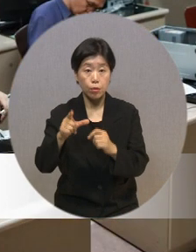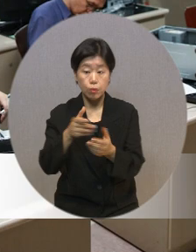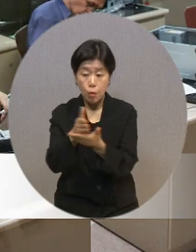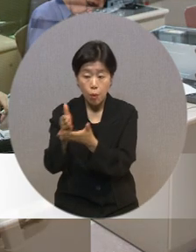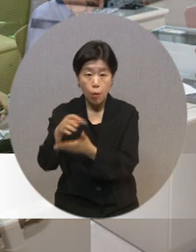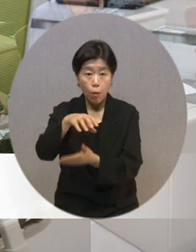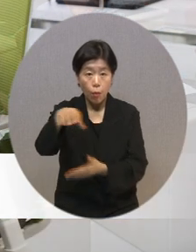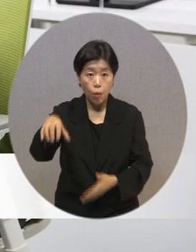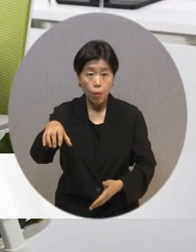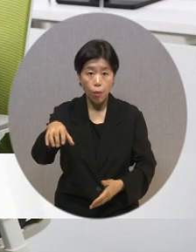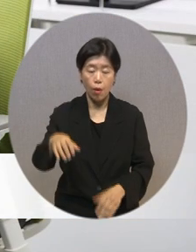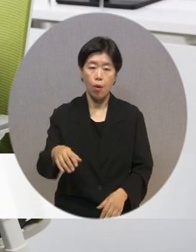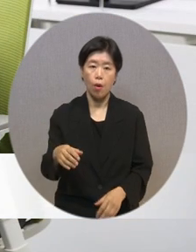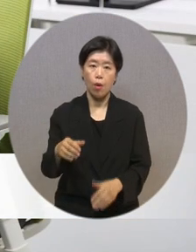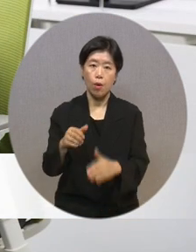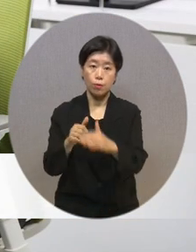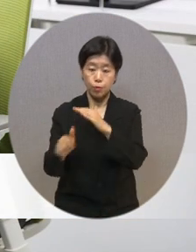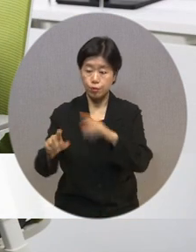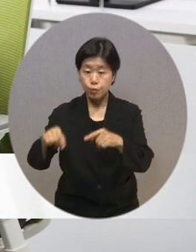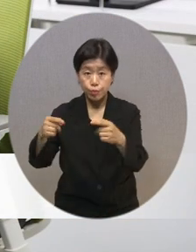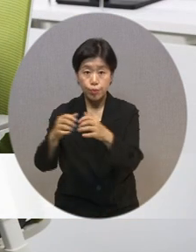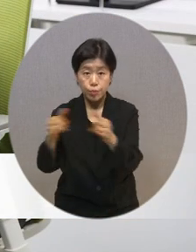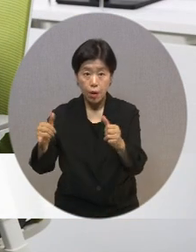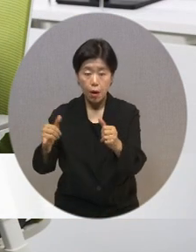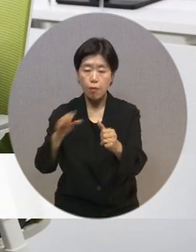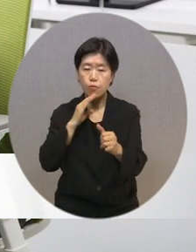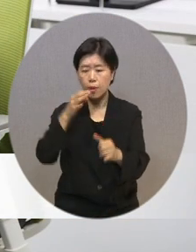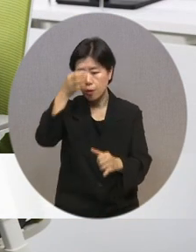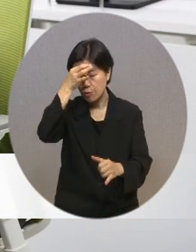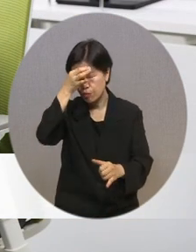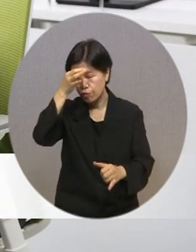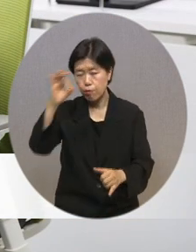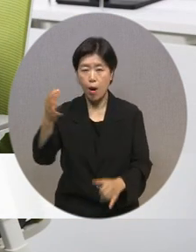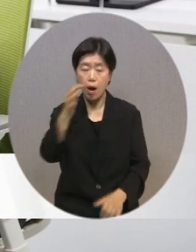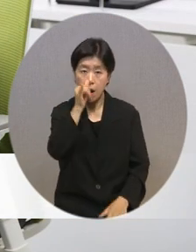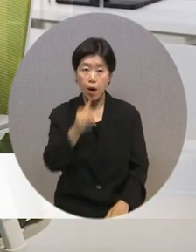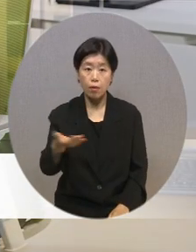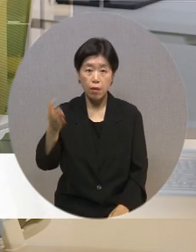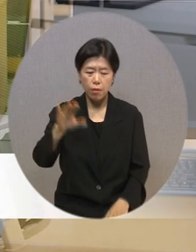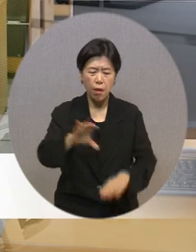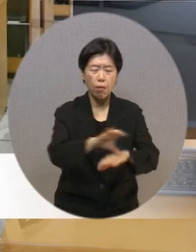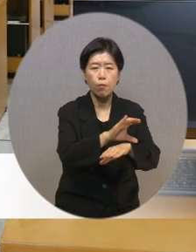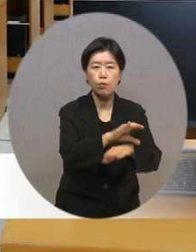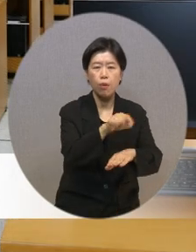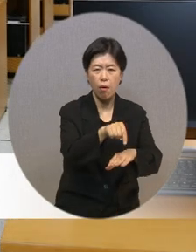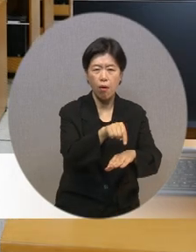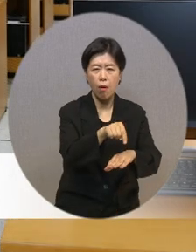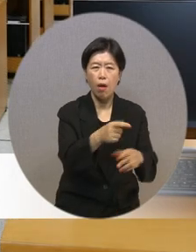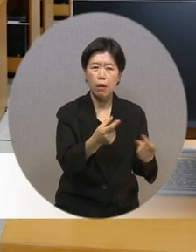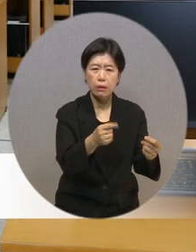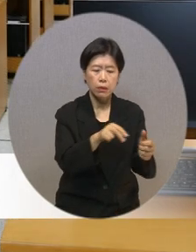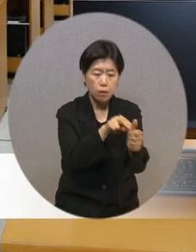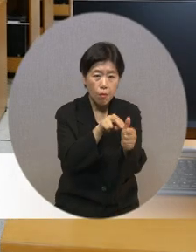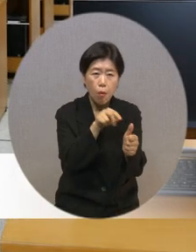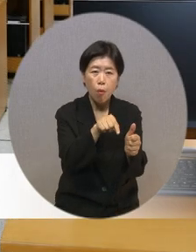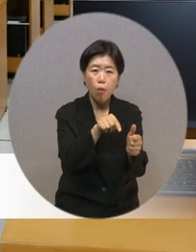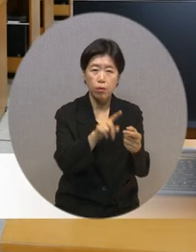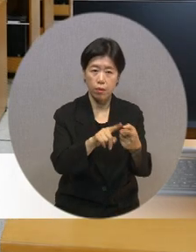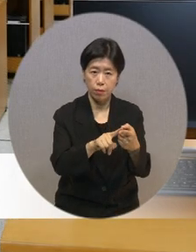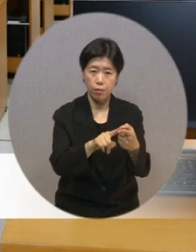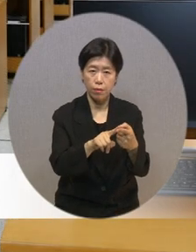선수들의 기량이 전년도와 비교해 크게 상향됐으나 컴퓨터 활용 능력 등 정보와 역량을